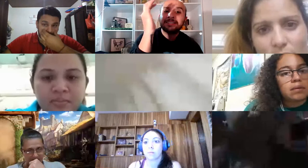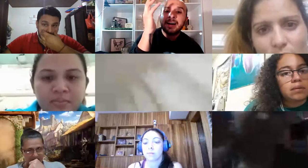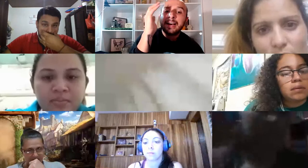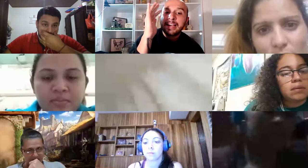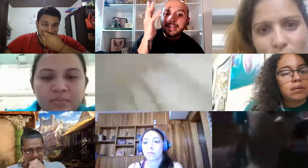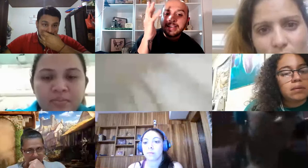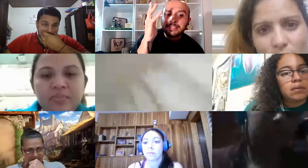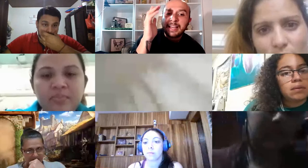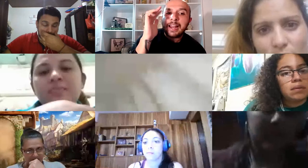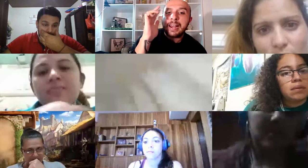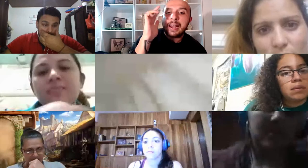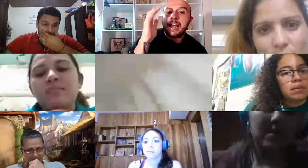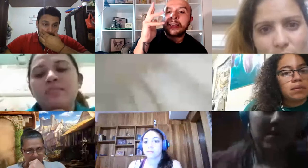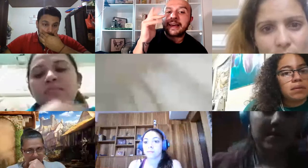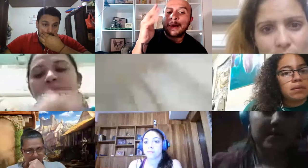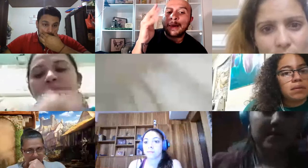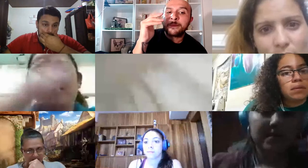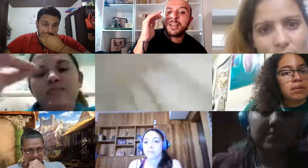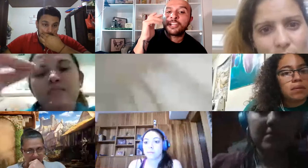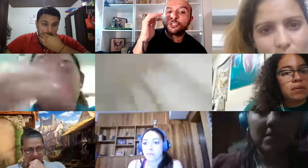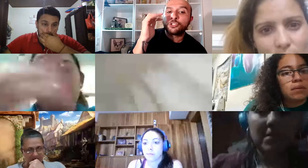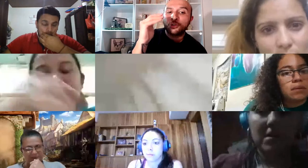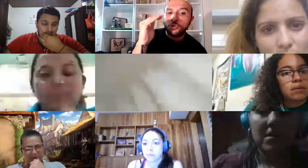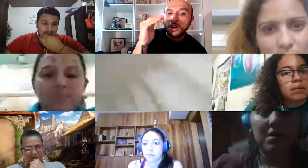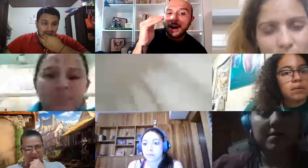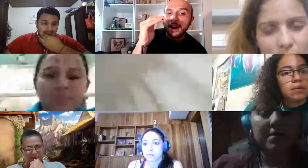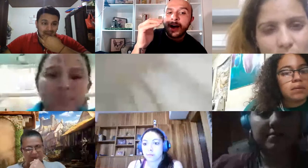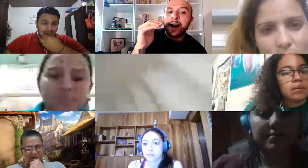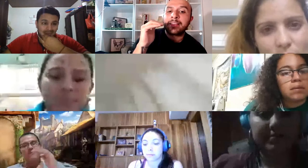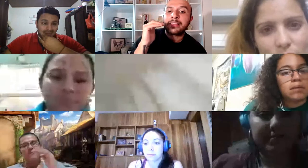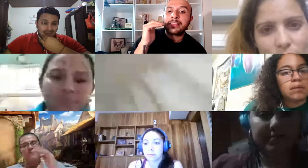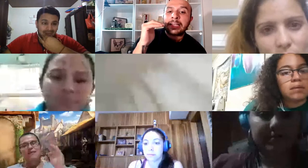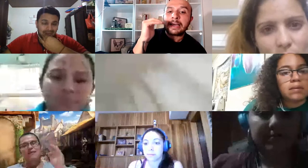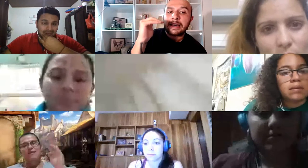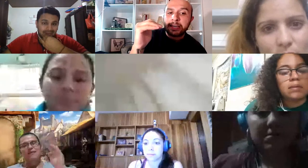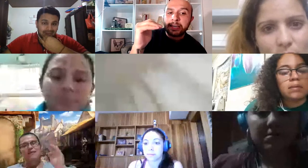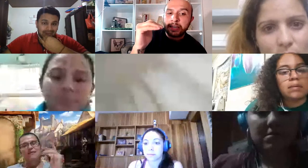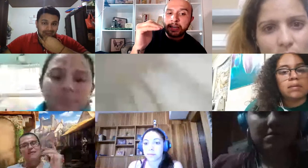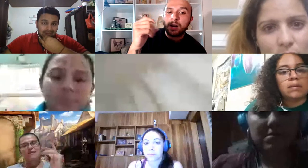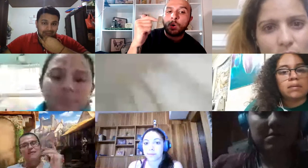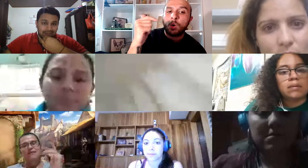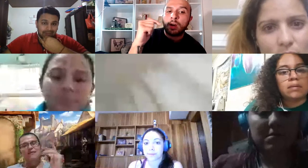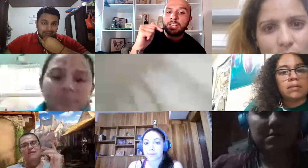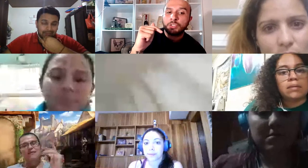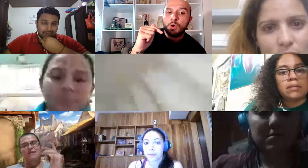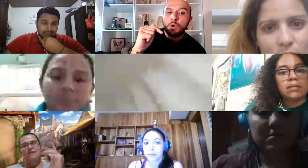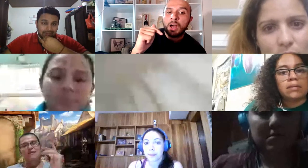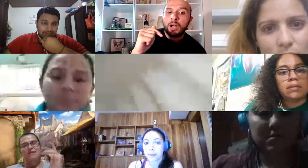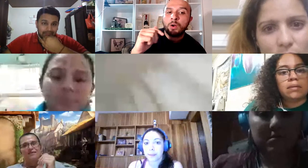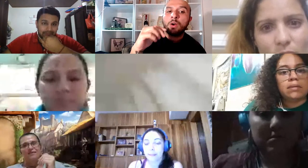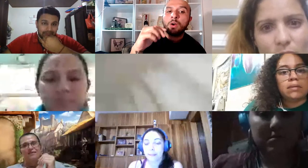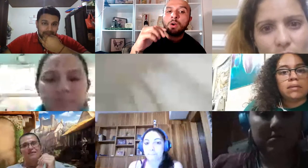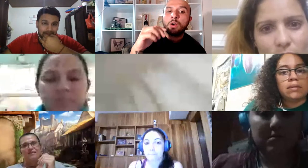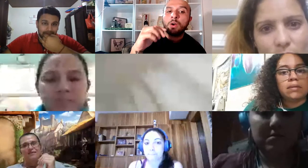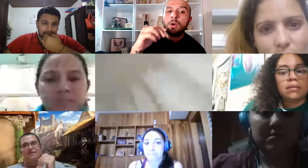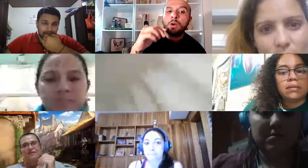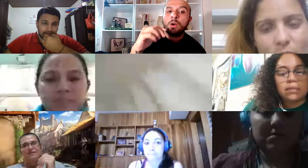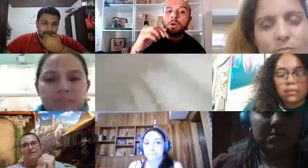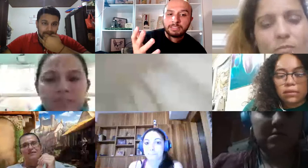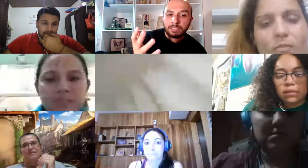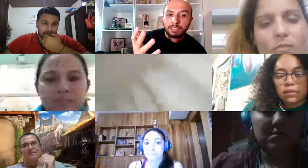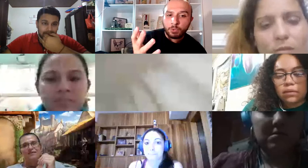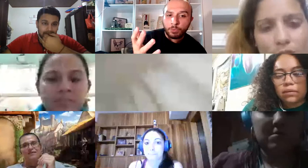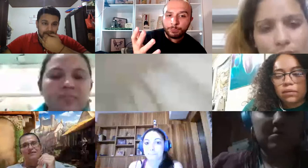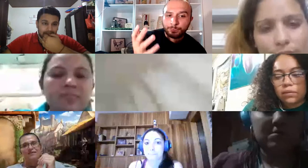Esta es la que me ayuda a dirigir lo que yo hago en Lesco.